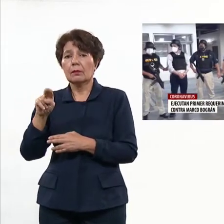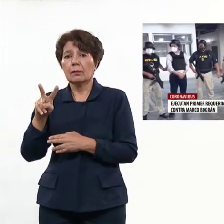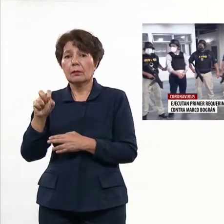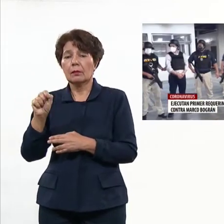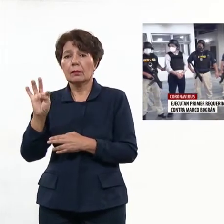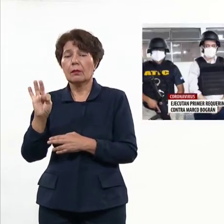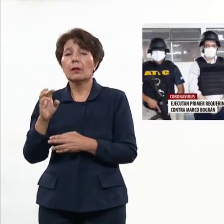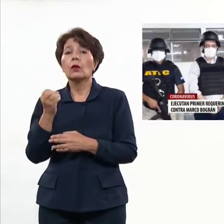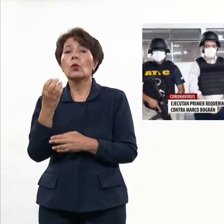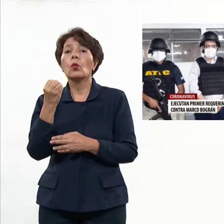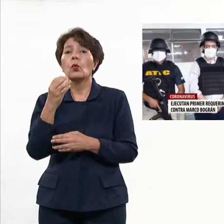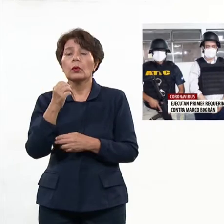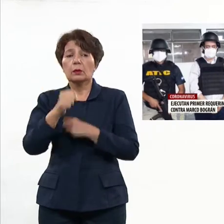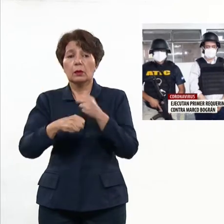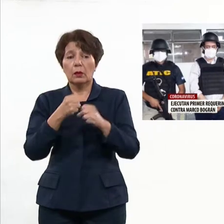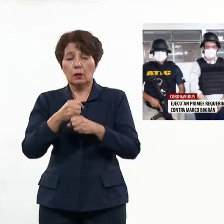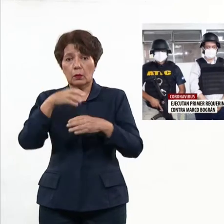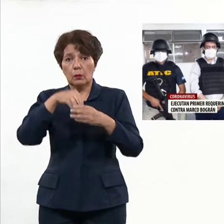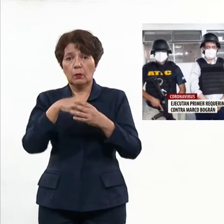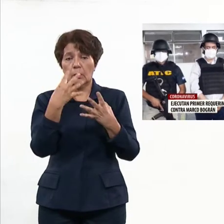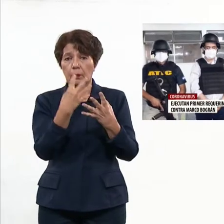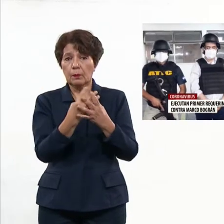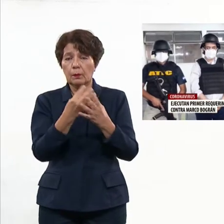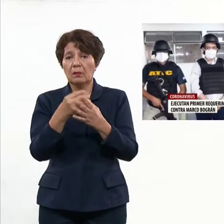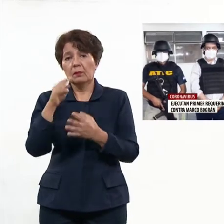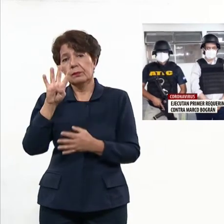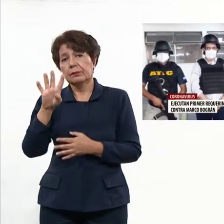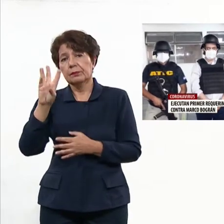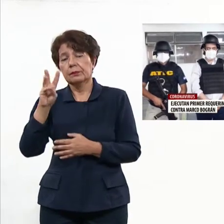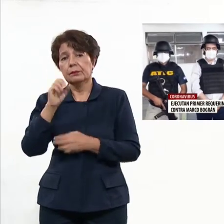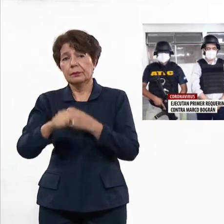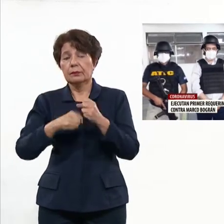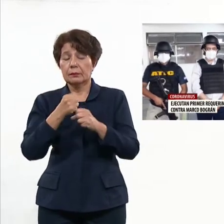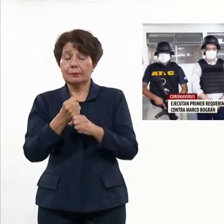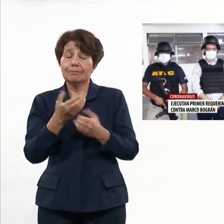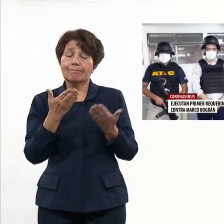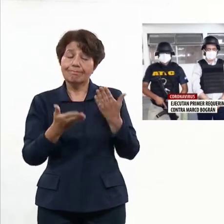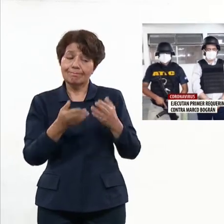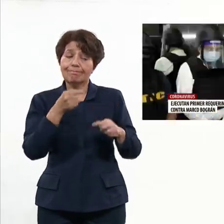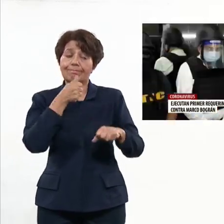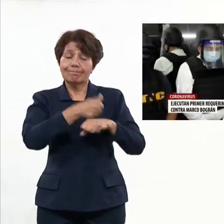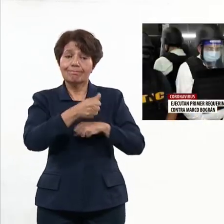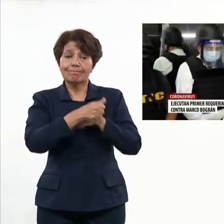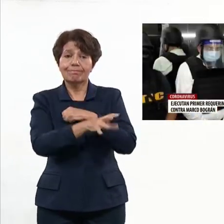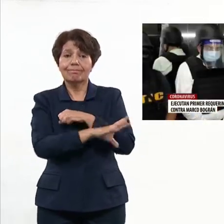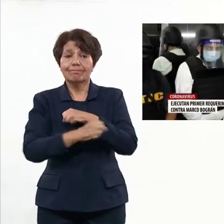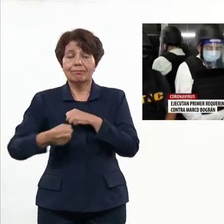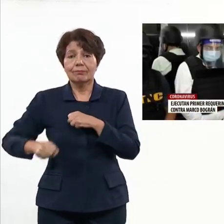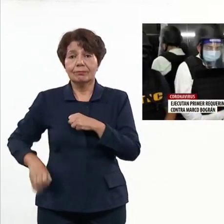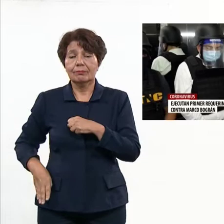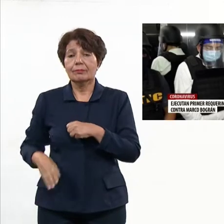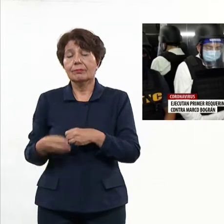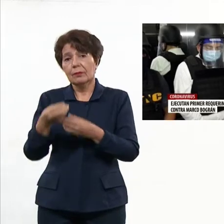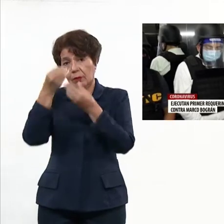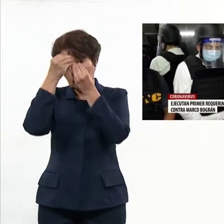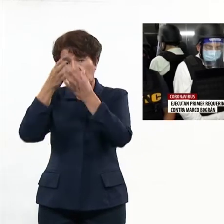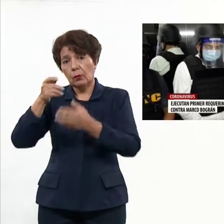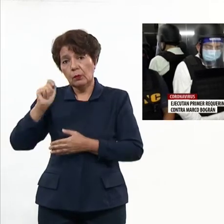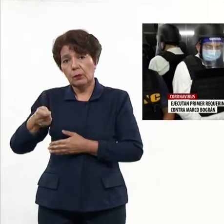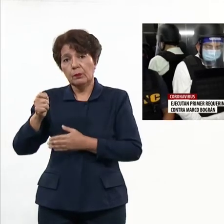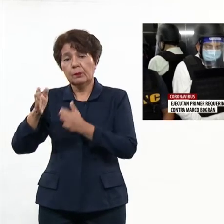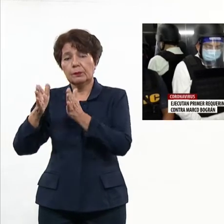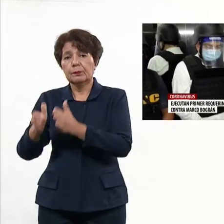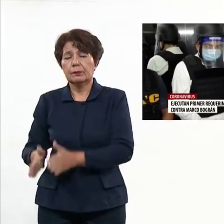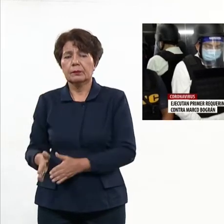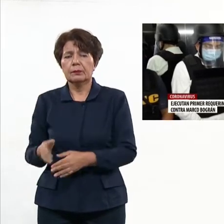una pena de cuatro a seis años de ser encontrado culpable según el análisis jurídico de profesionales del derecho quienes además